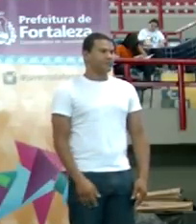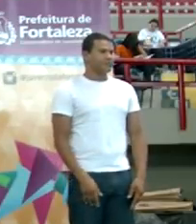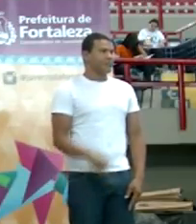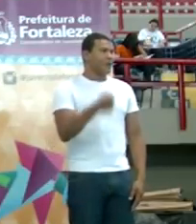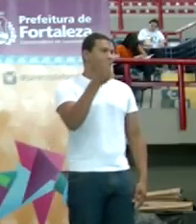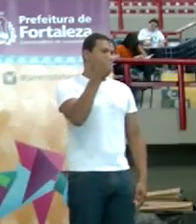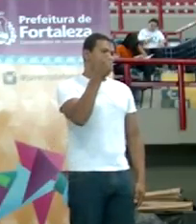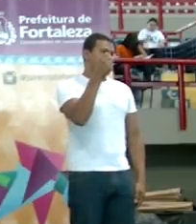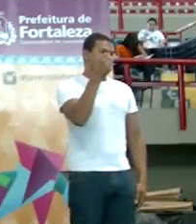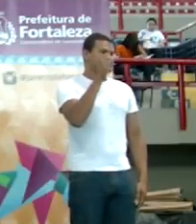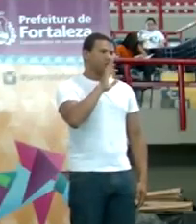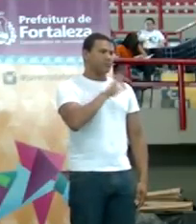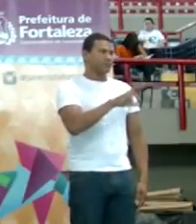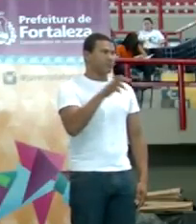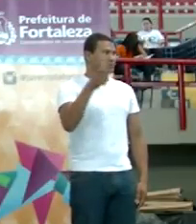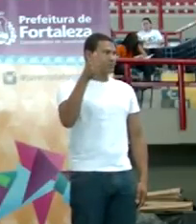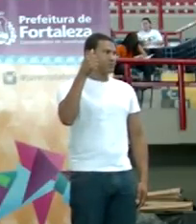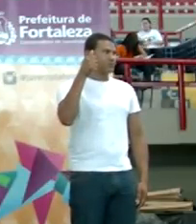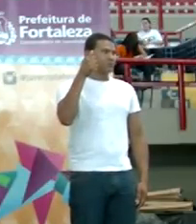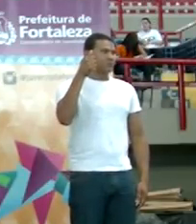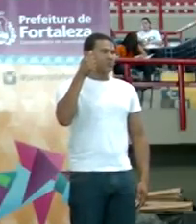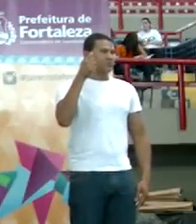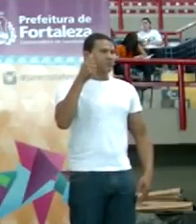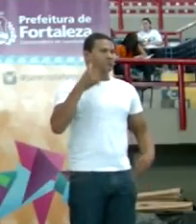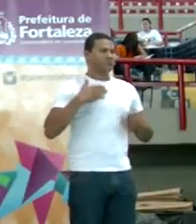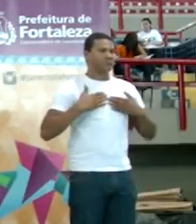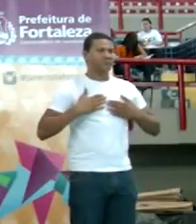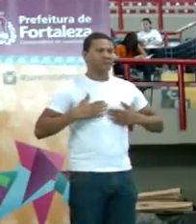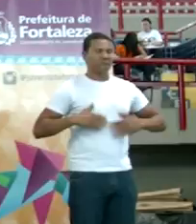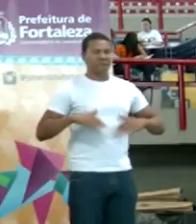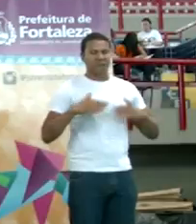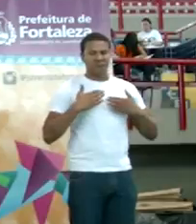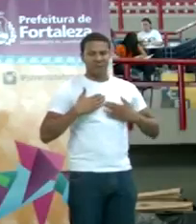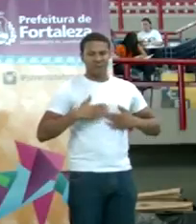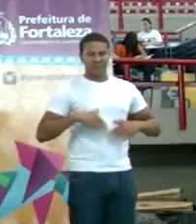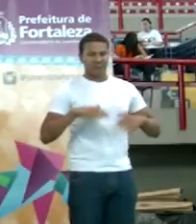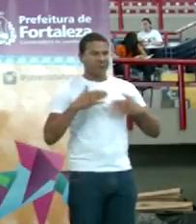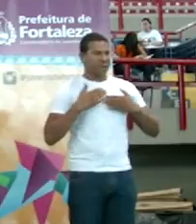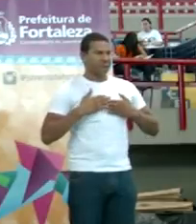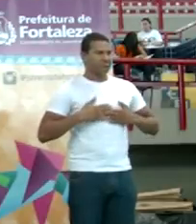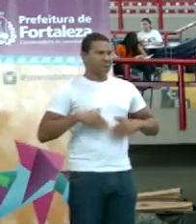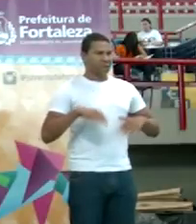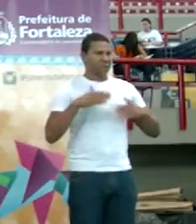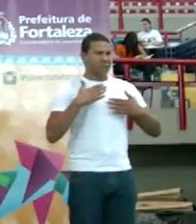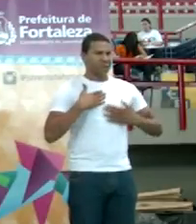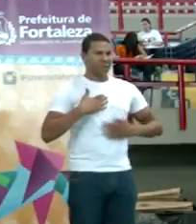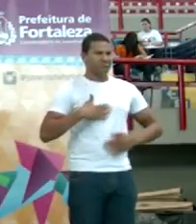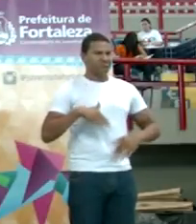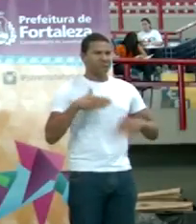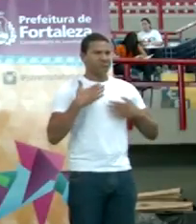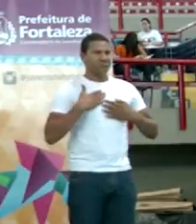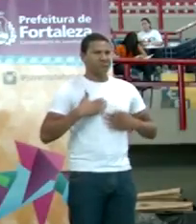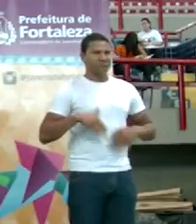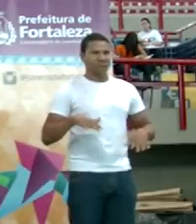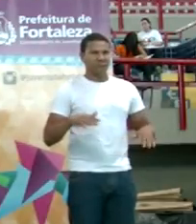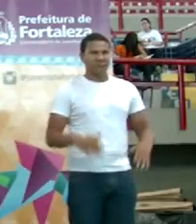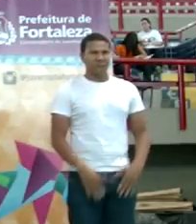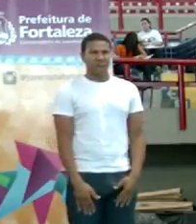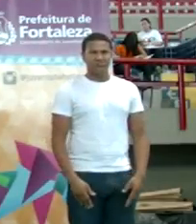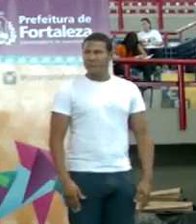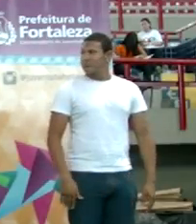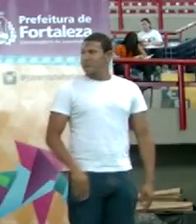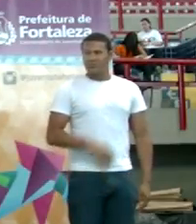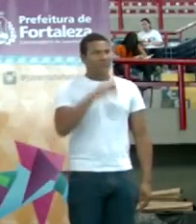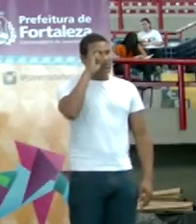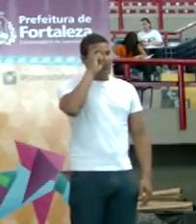Tranquilo aí, ó? Sem estresse, a contazinha simples. O difícil já passou no outro slide. O difícil era só o